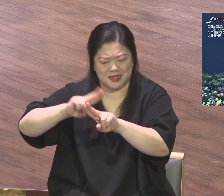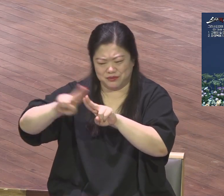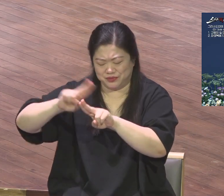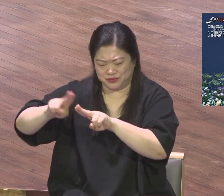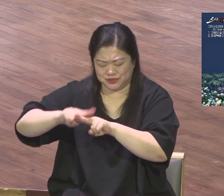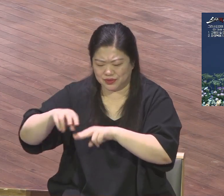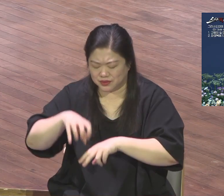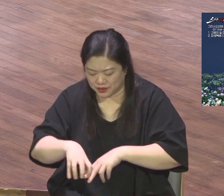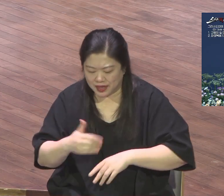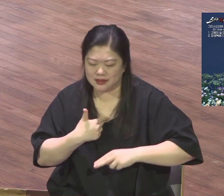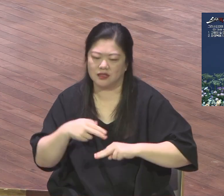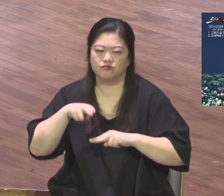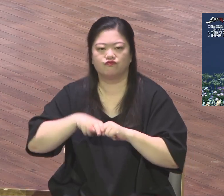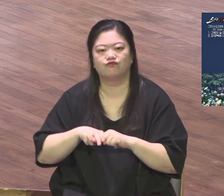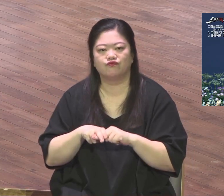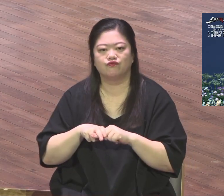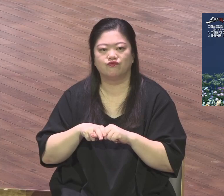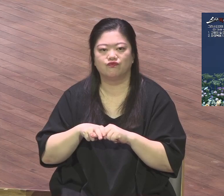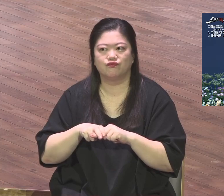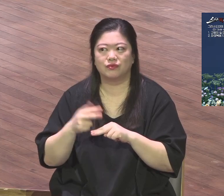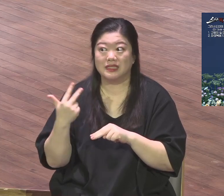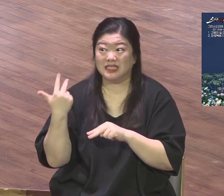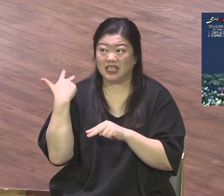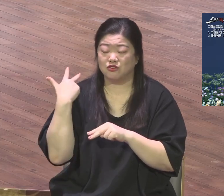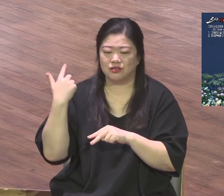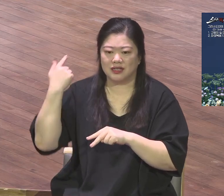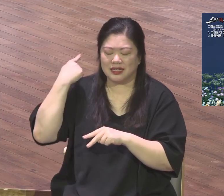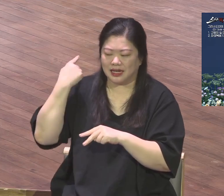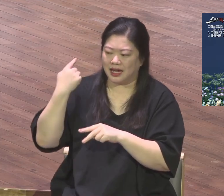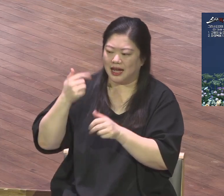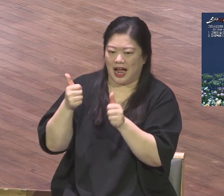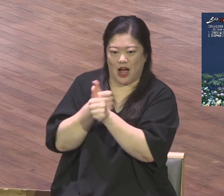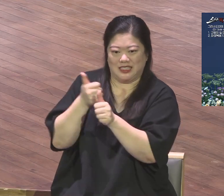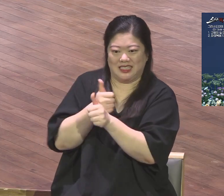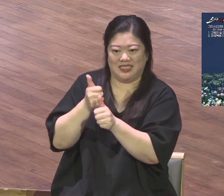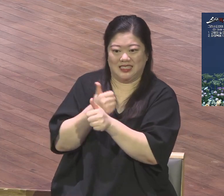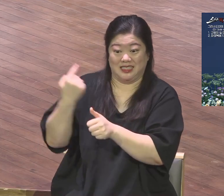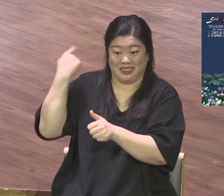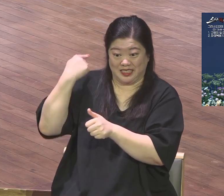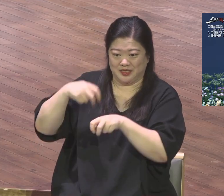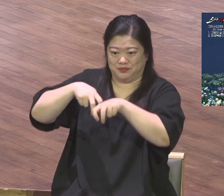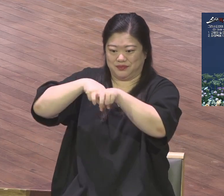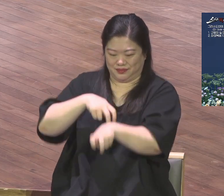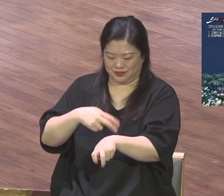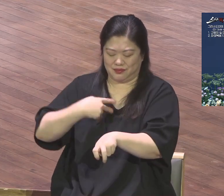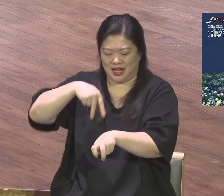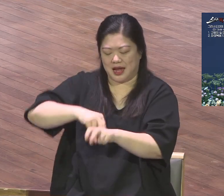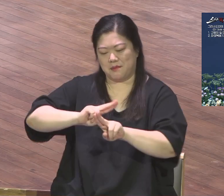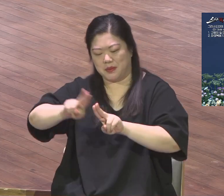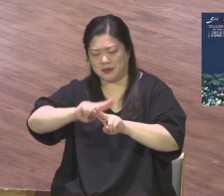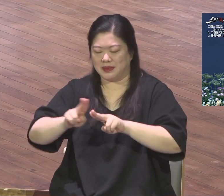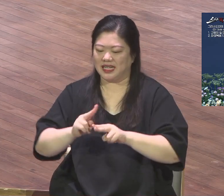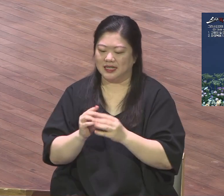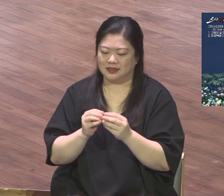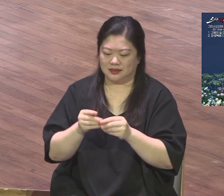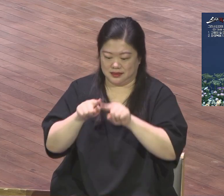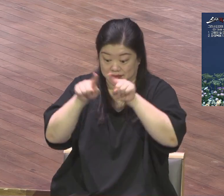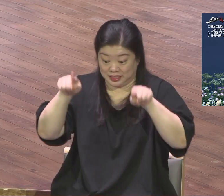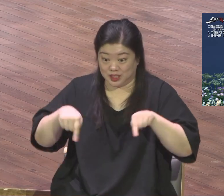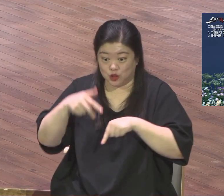복음 전할 기회가 없었어요. 그런데 지난주에는 마침 시간이 돼가지고 그 원장님한테 이거 전했어요.